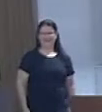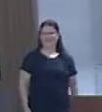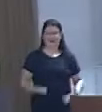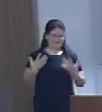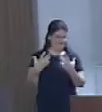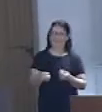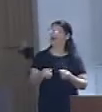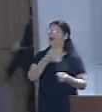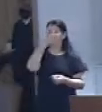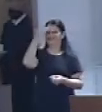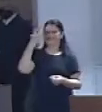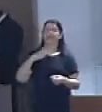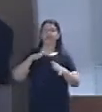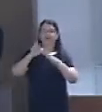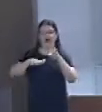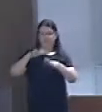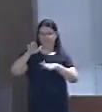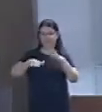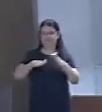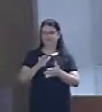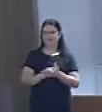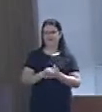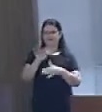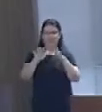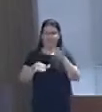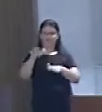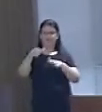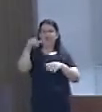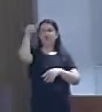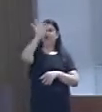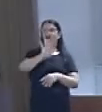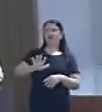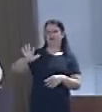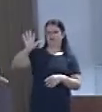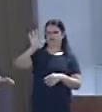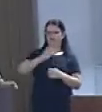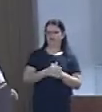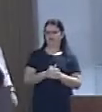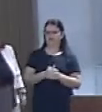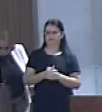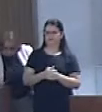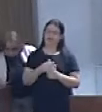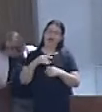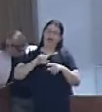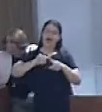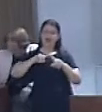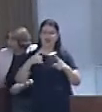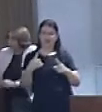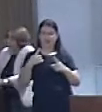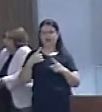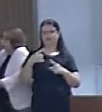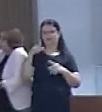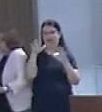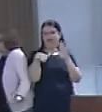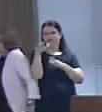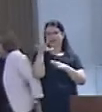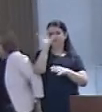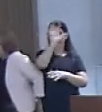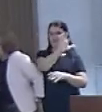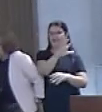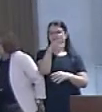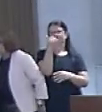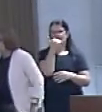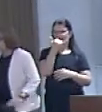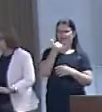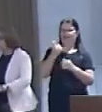vamos lá. Gente, a nível do Nordeste, aliás, a nível de região, desculpa aí, companheira,